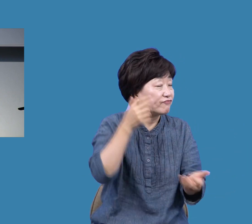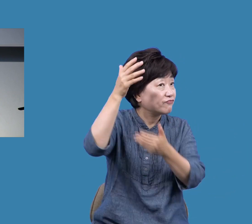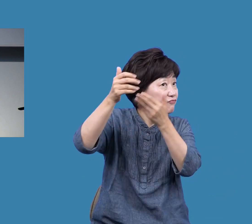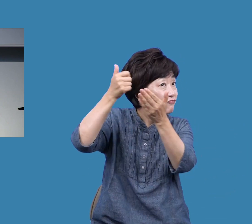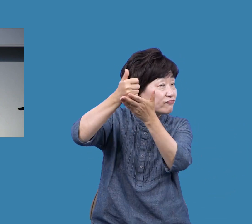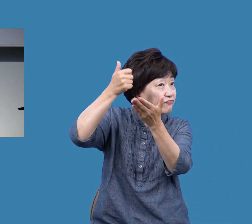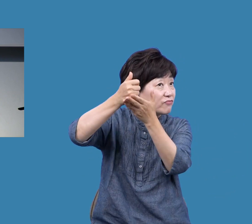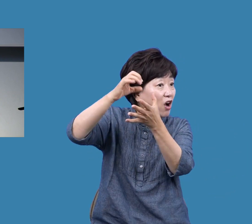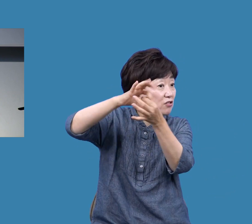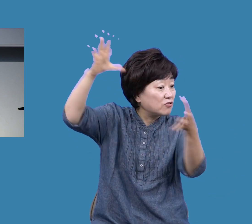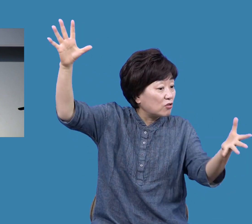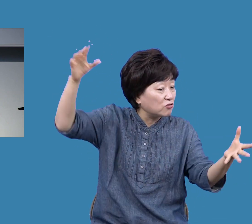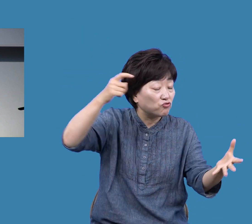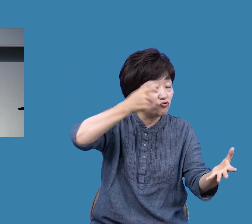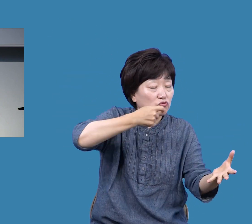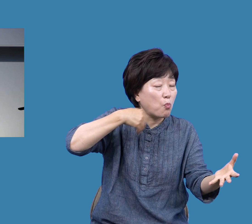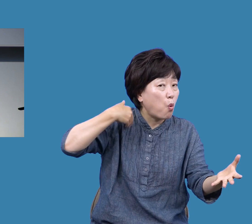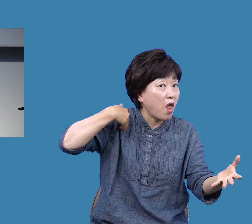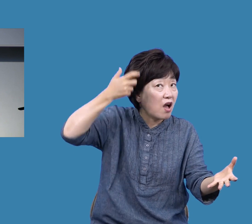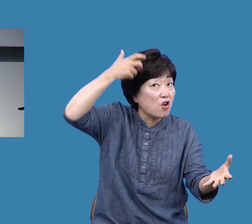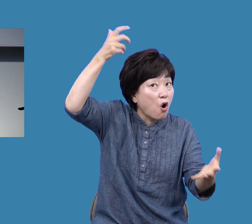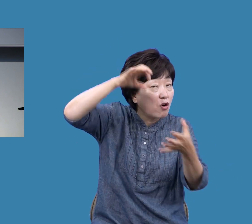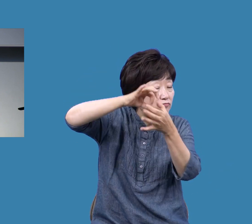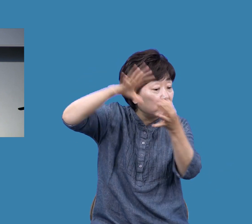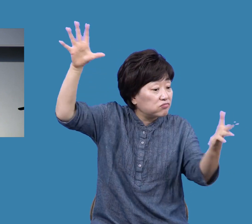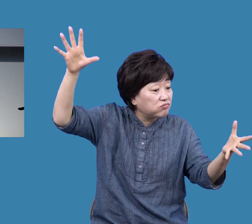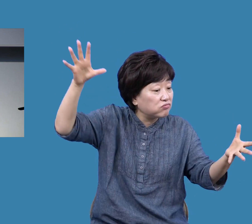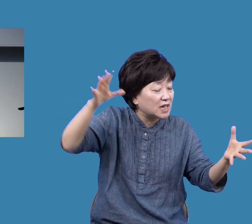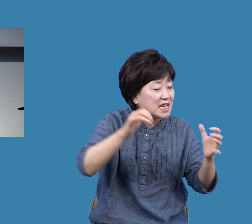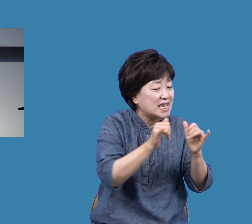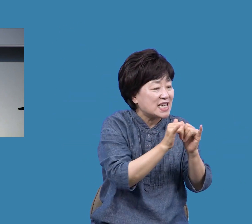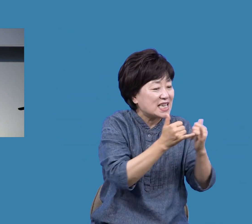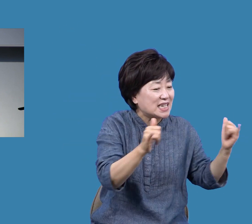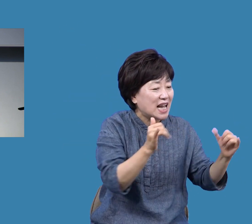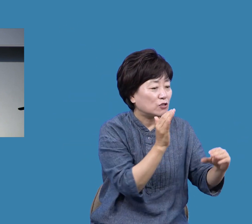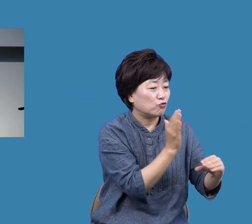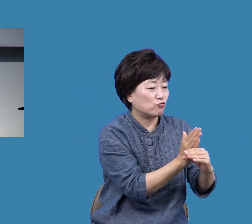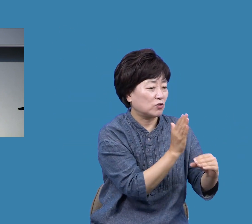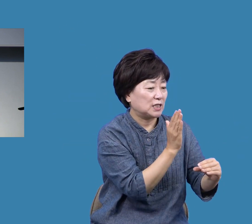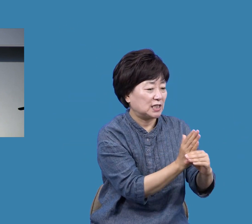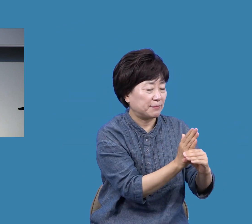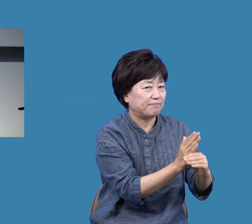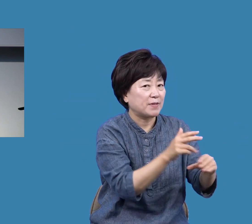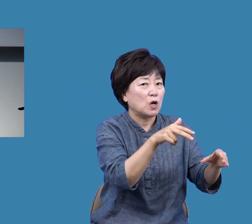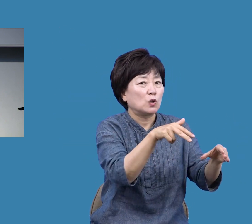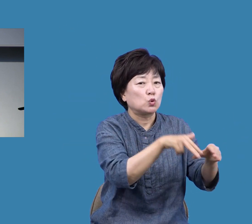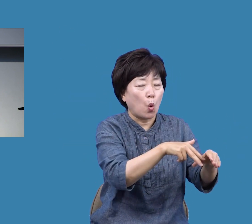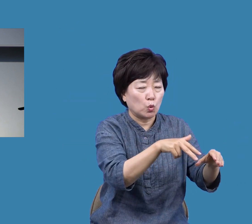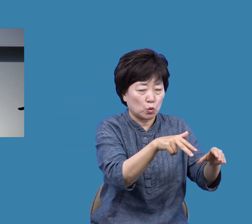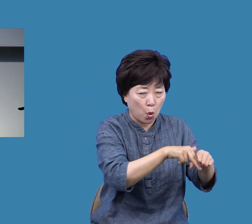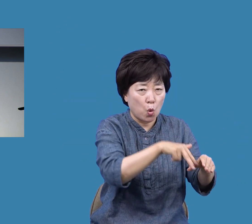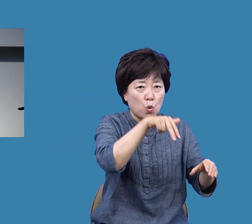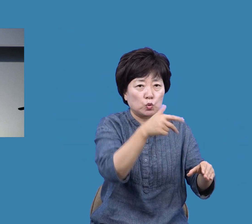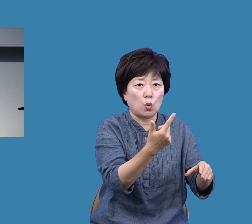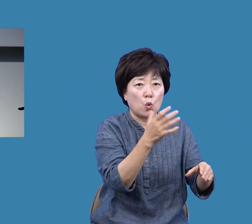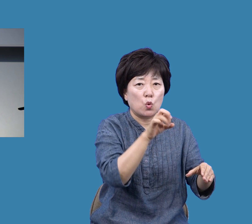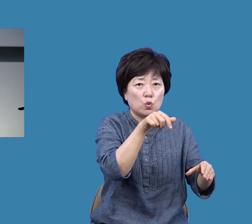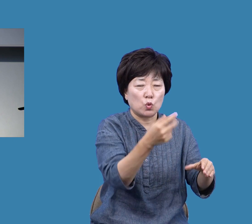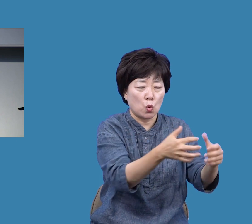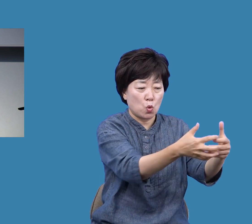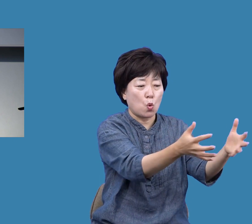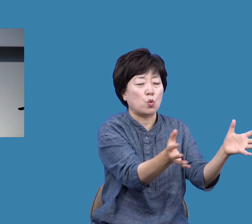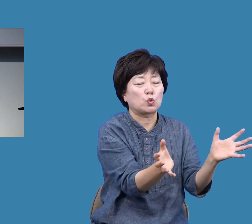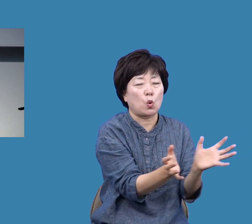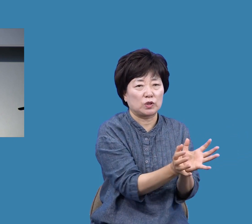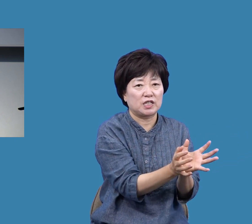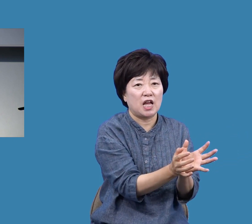해요. 이게 뭐가 되냐면 인본주의적인 종교 공동체가 돼요. 여러분, 교회 안에 굉장히 많이 일어나는